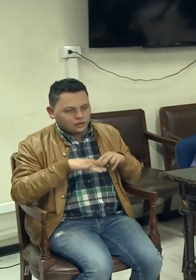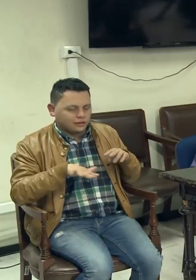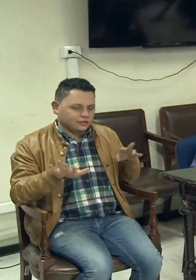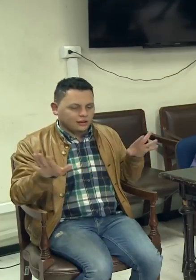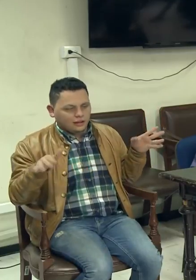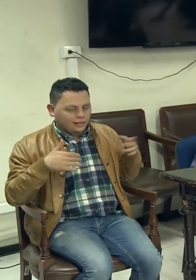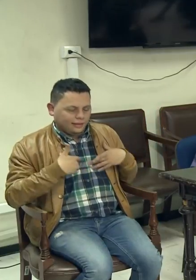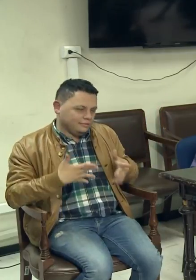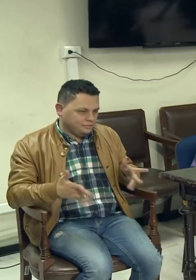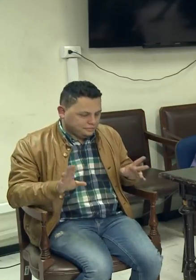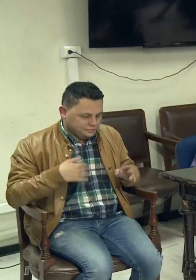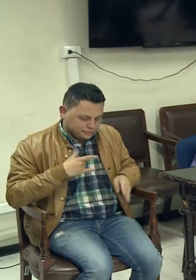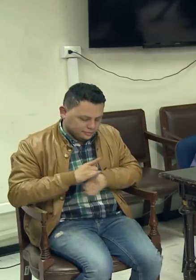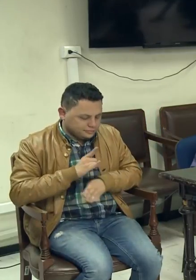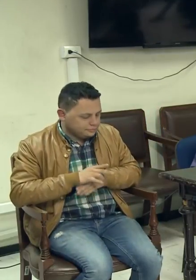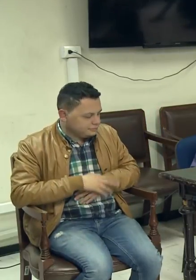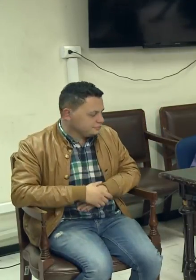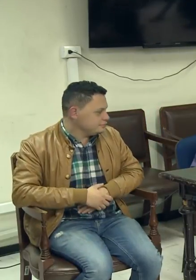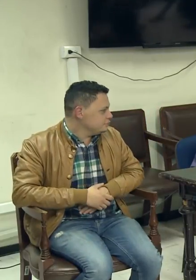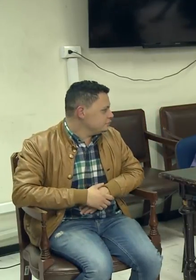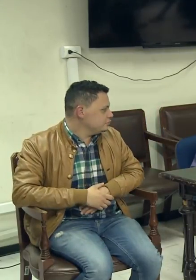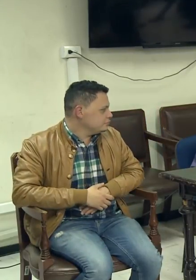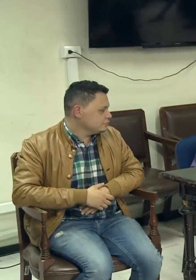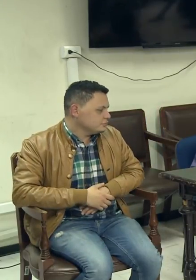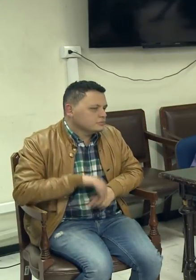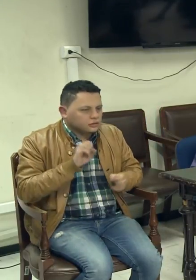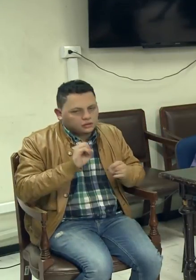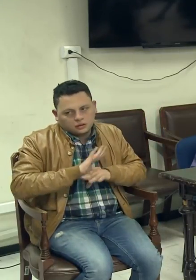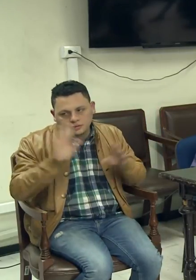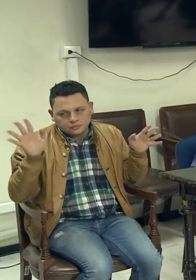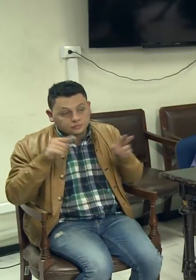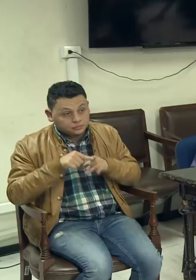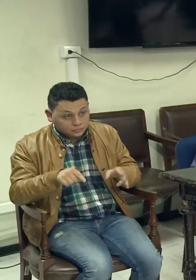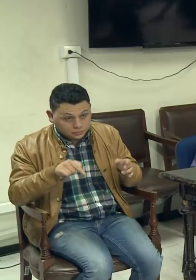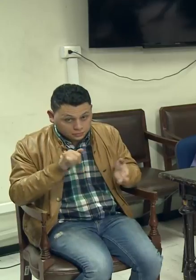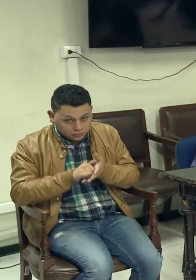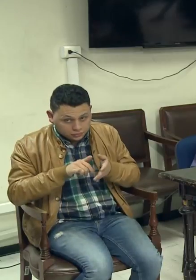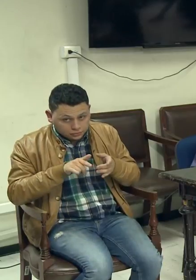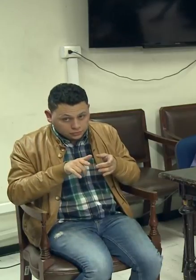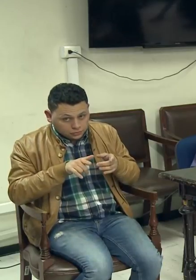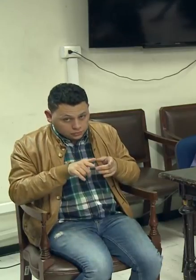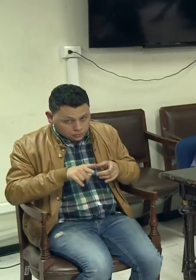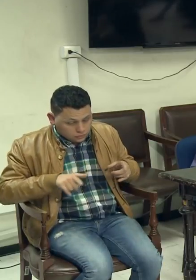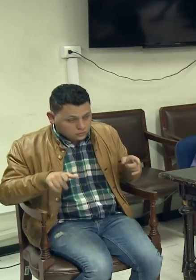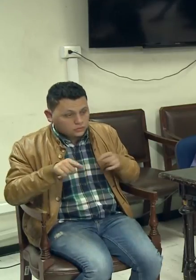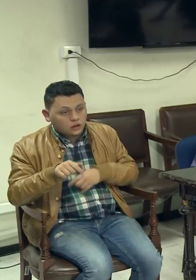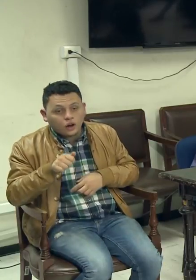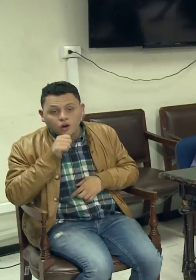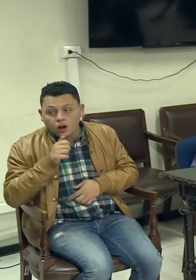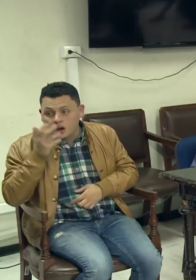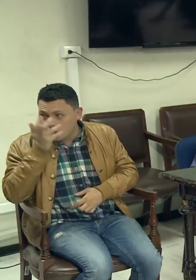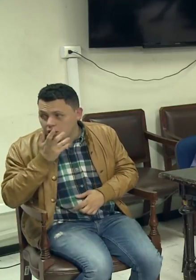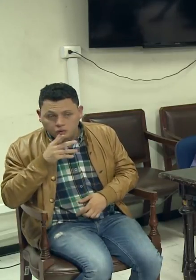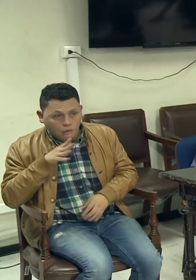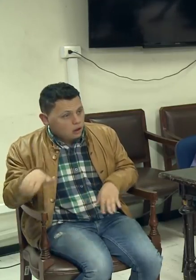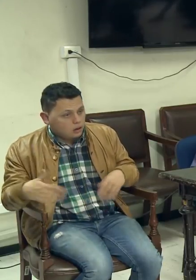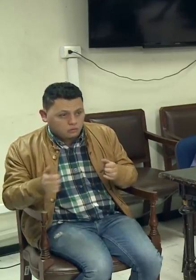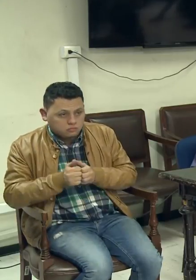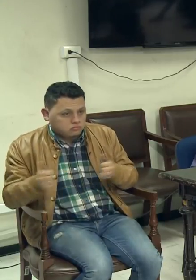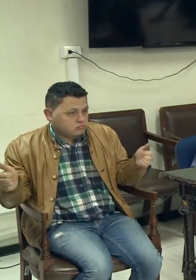Y entonces, claro, en ese lugar el agua caliente simplemente no